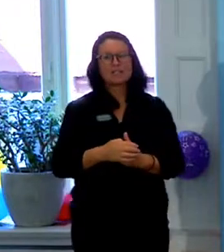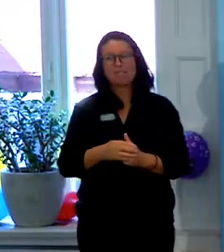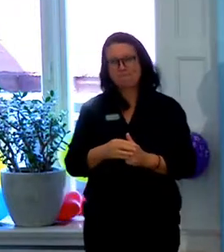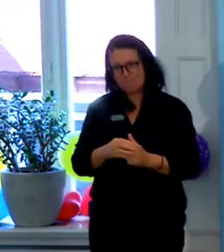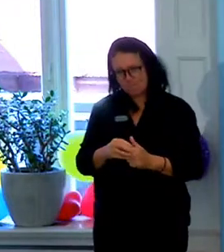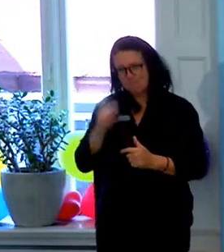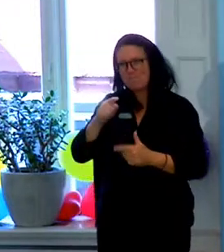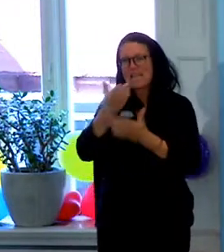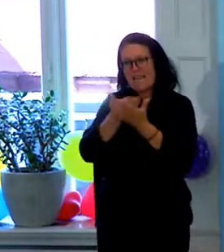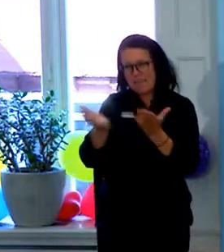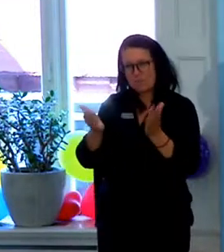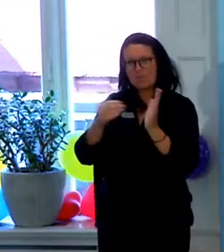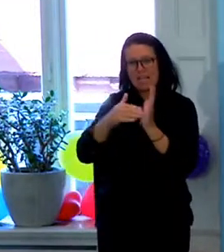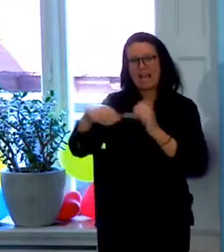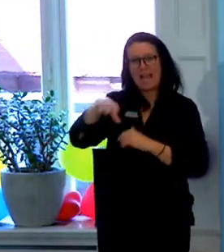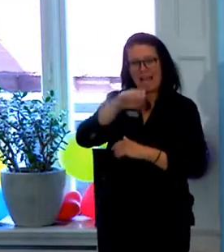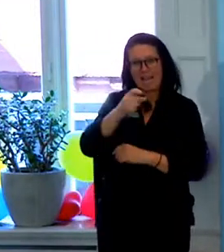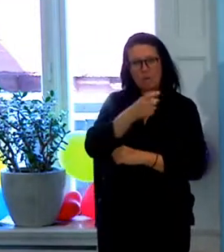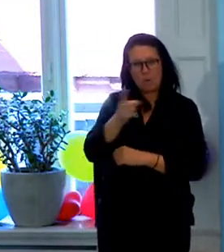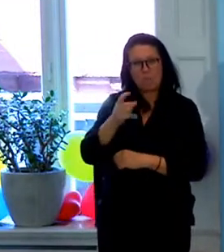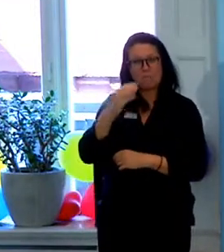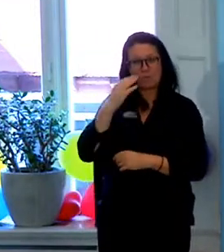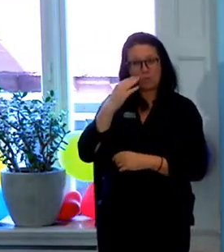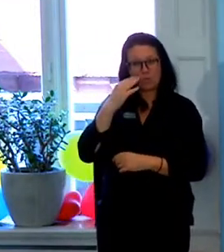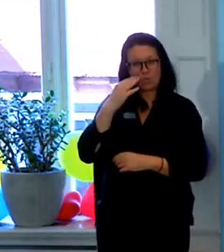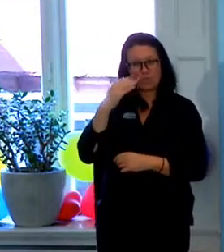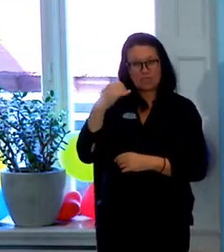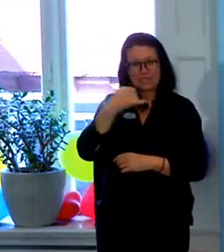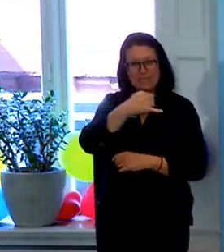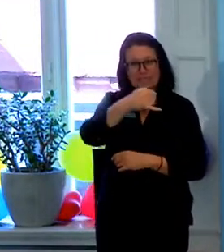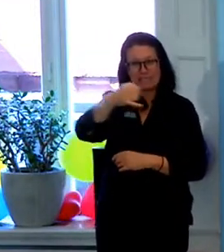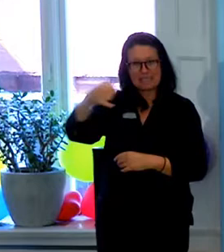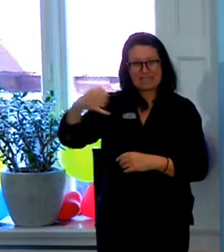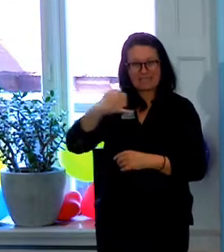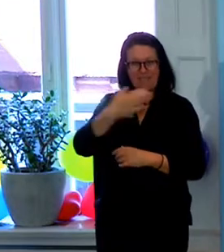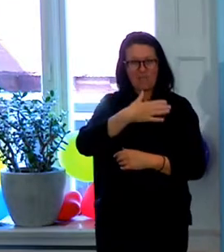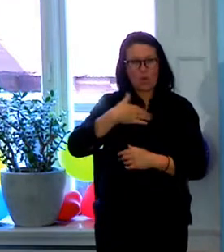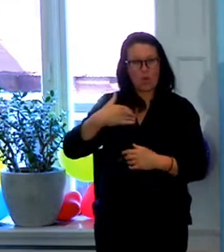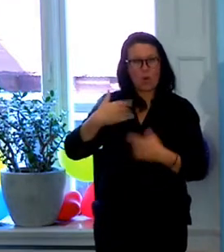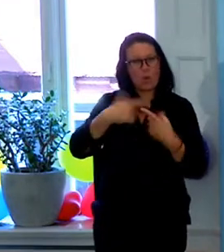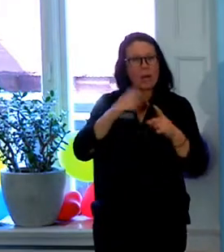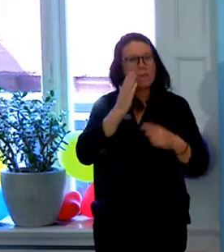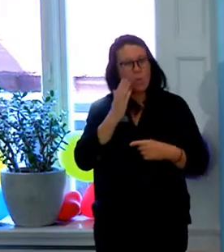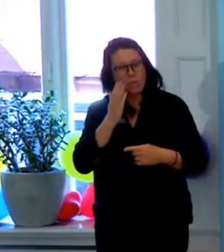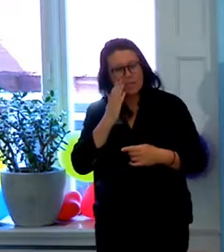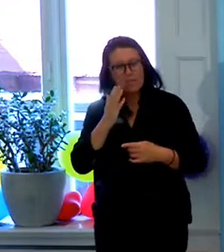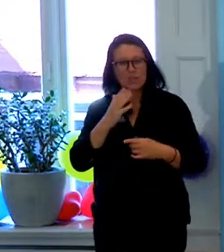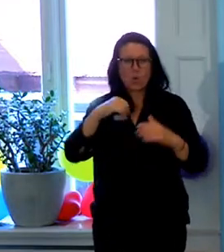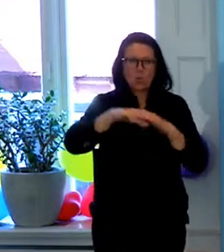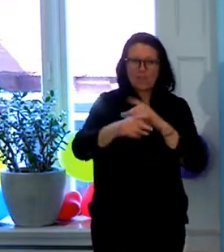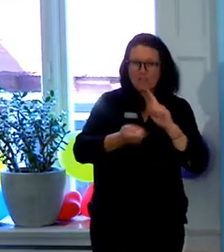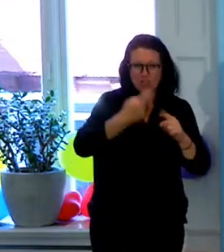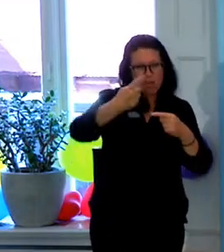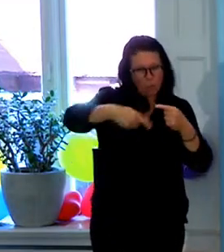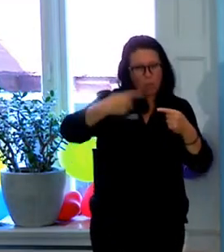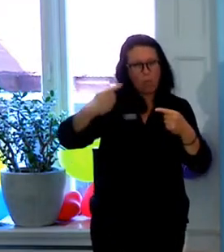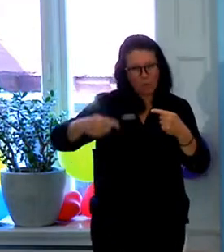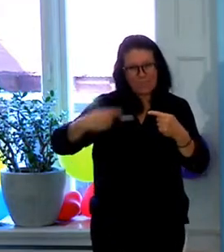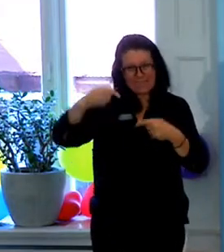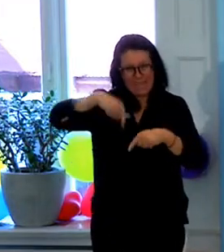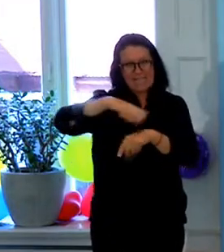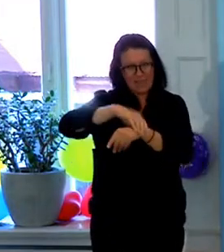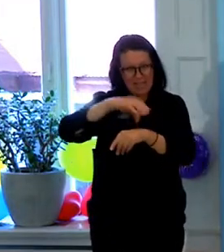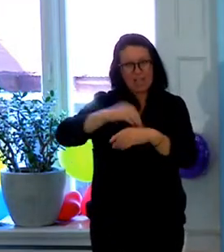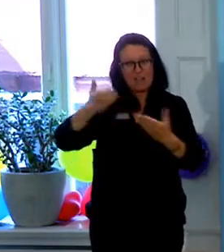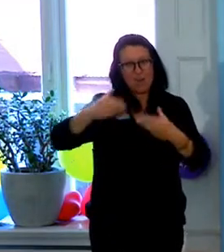här erbjuds till alla de som bor på våra olika boenden, det vill säga under de första åren så